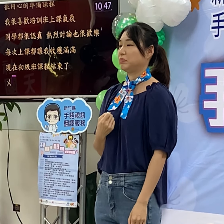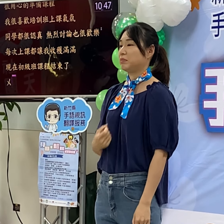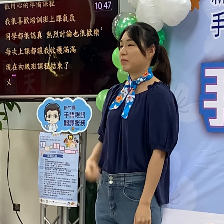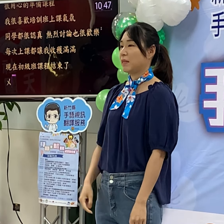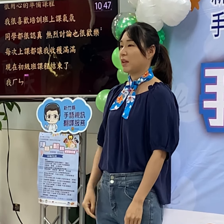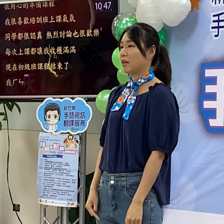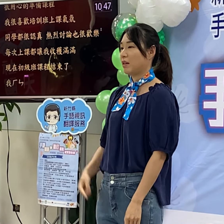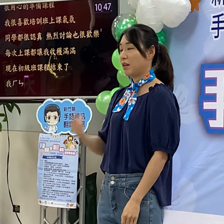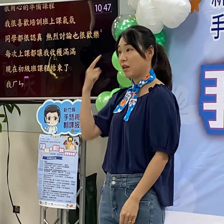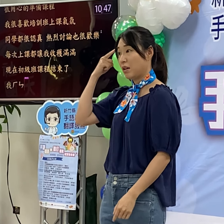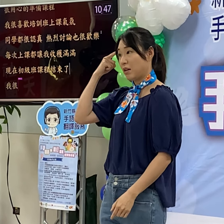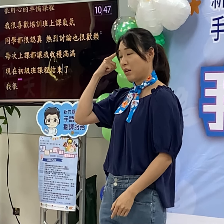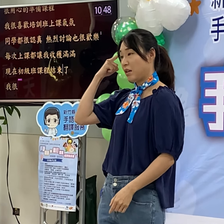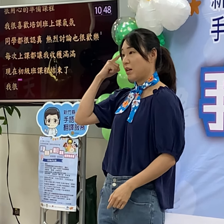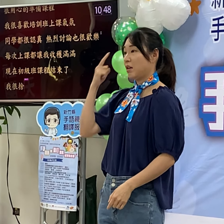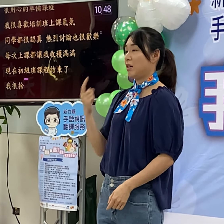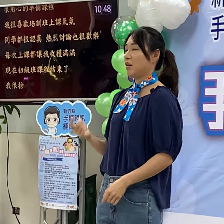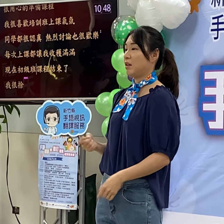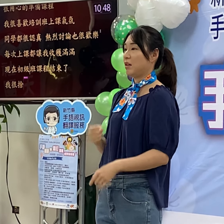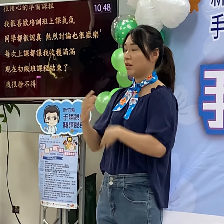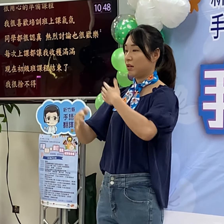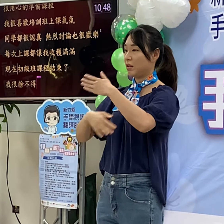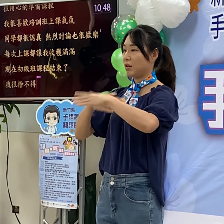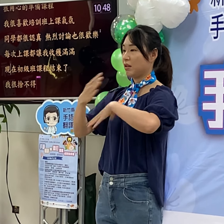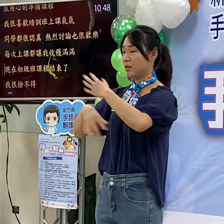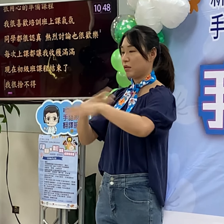我想还要继续参加初级班，